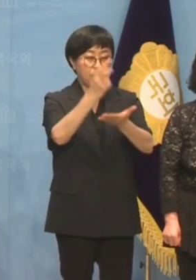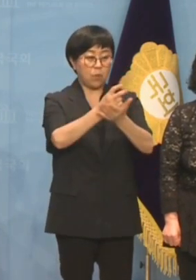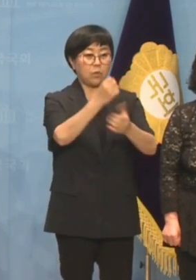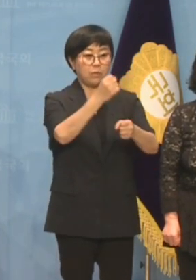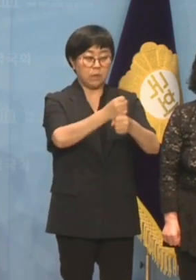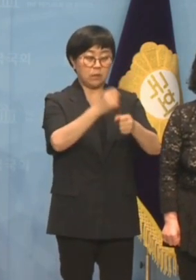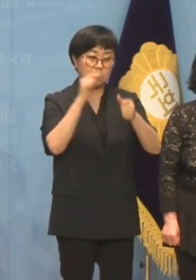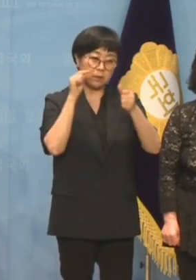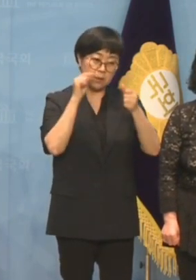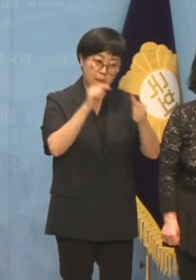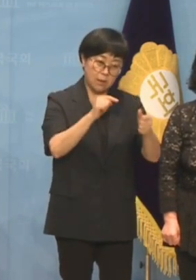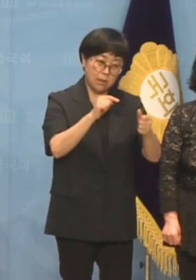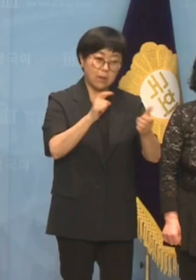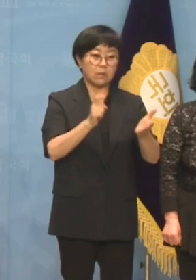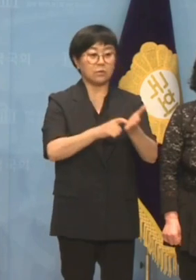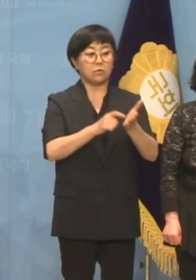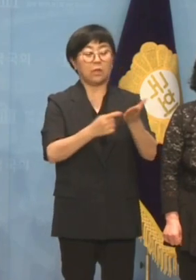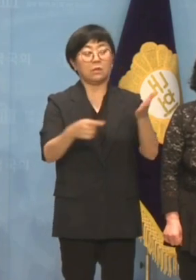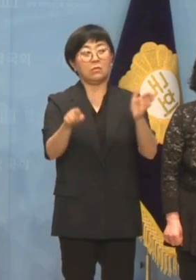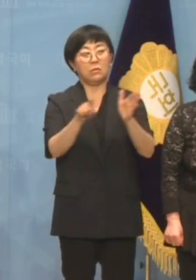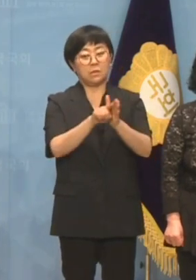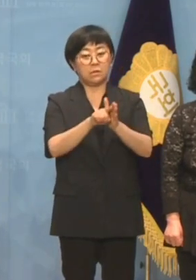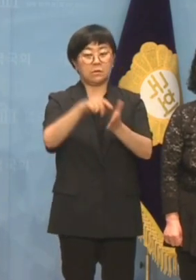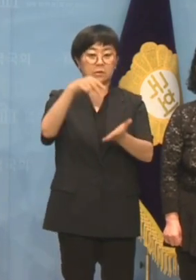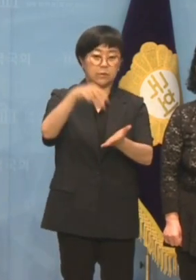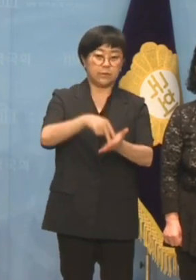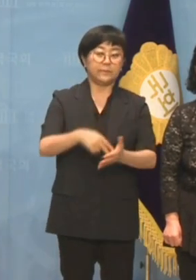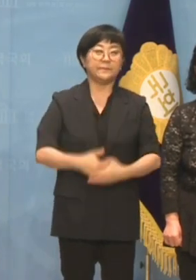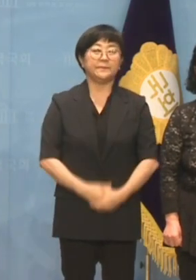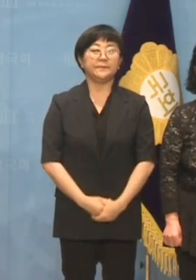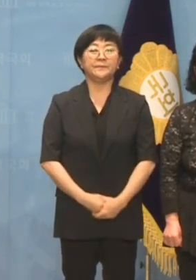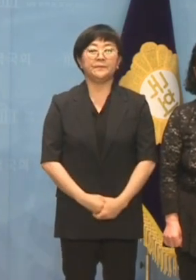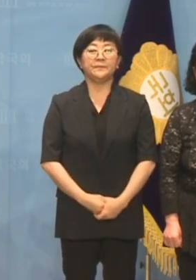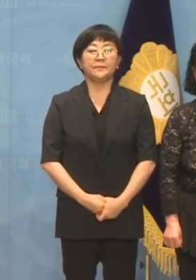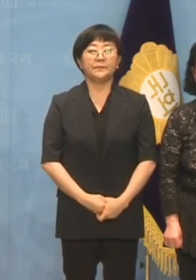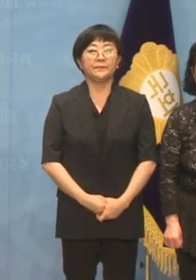제정하달라는 촉구 기자회견을 하게 되었습니다.